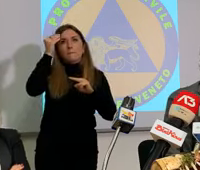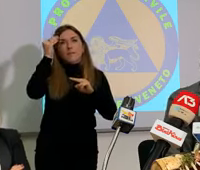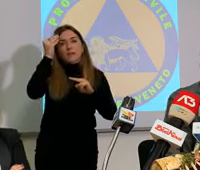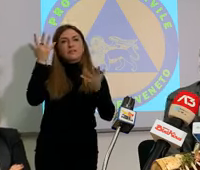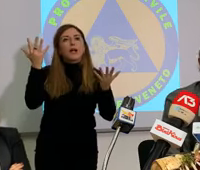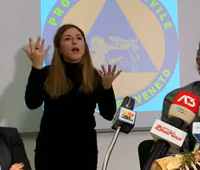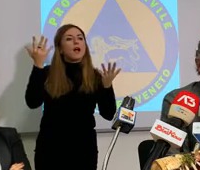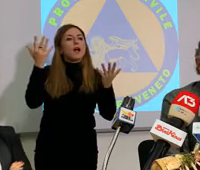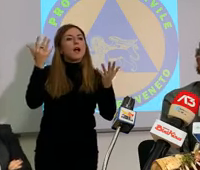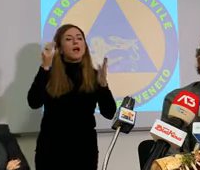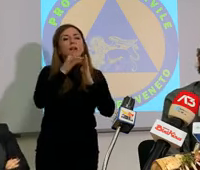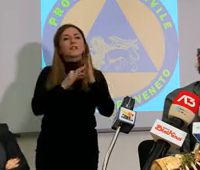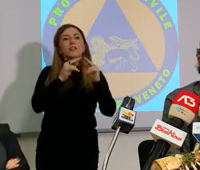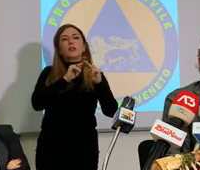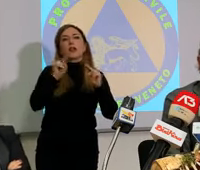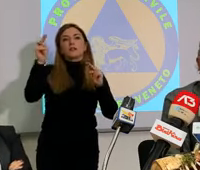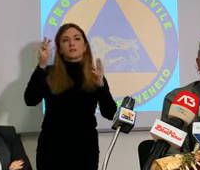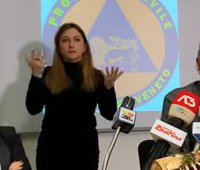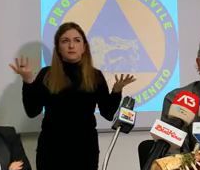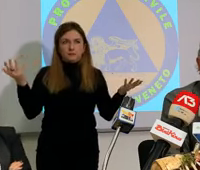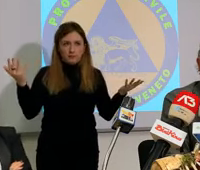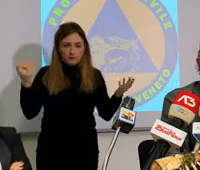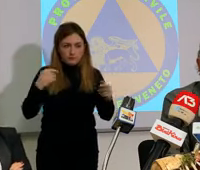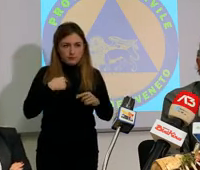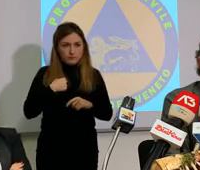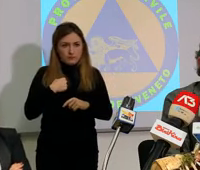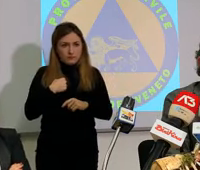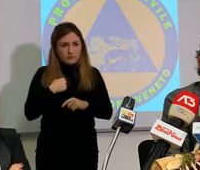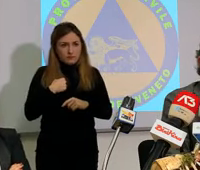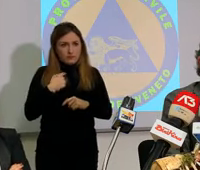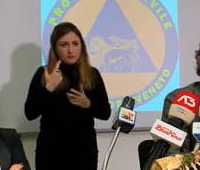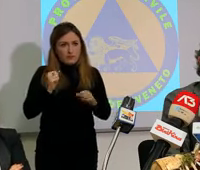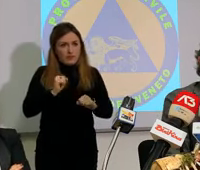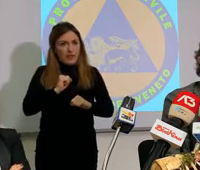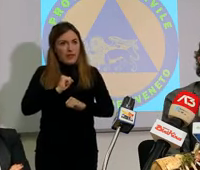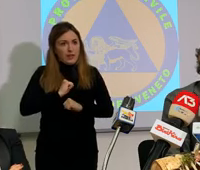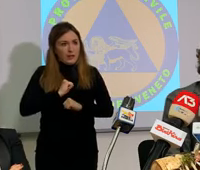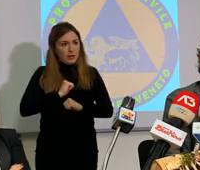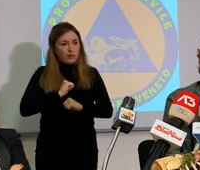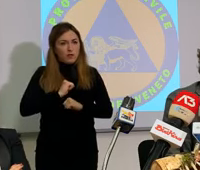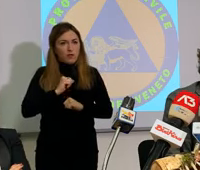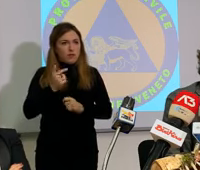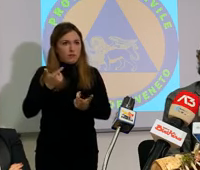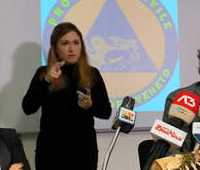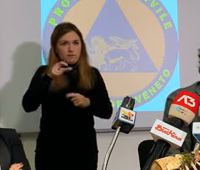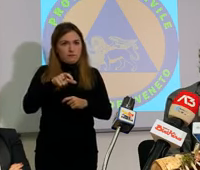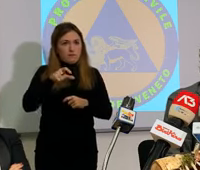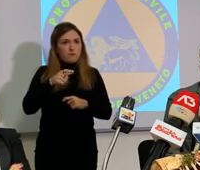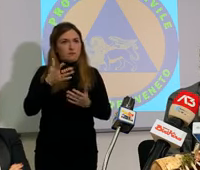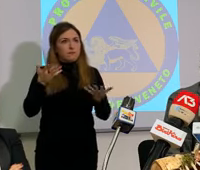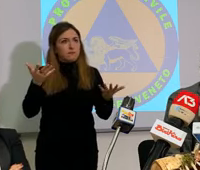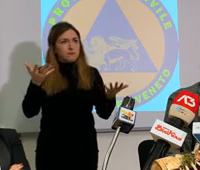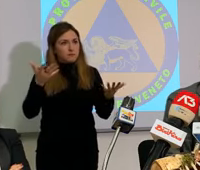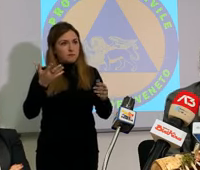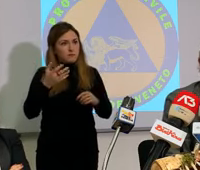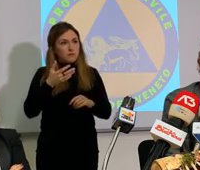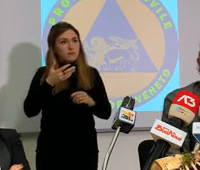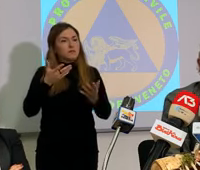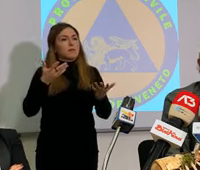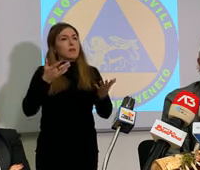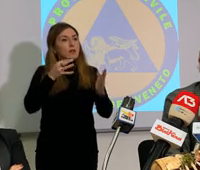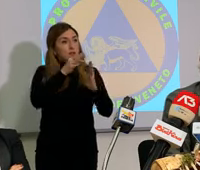voluto martedì vi ho detto guarda te a me sembra logico che davanti la possibilità di avere una restrizione nazionale con i ristori sia